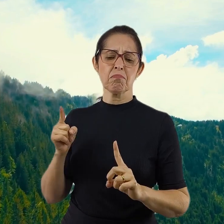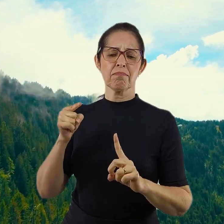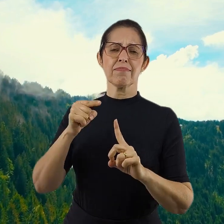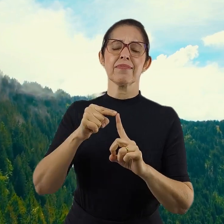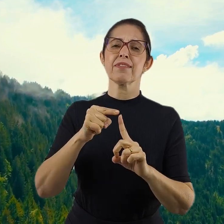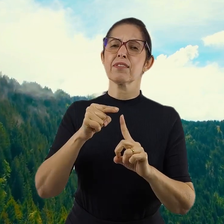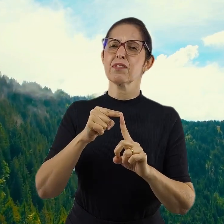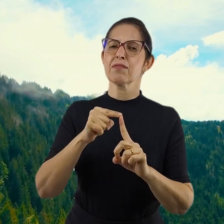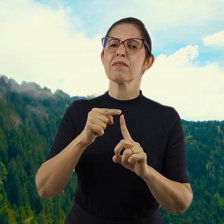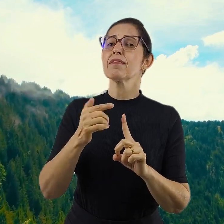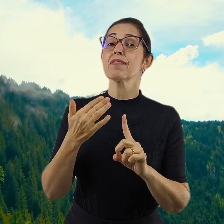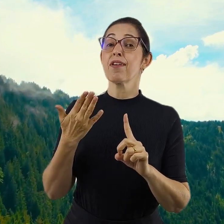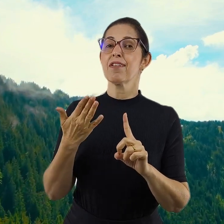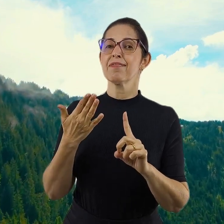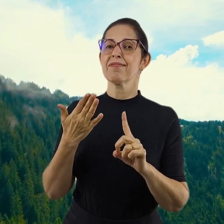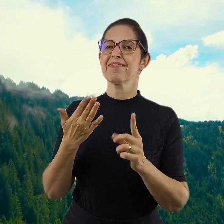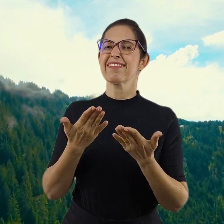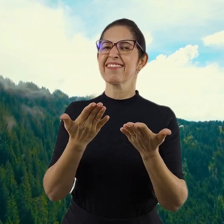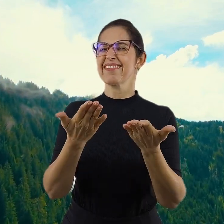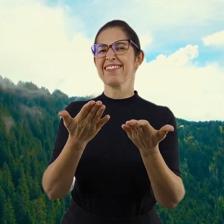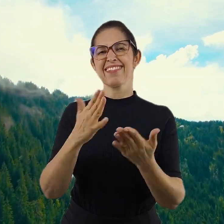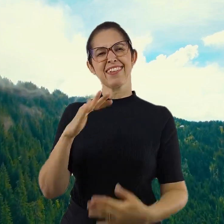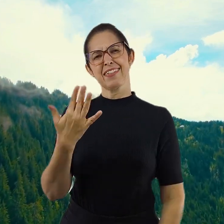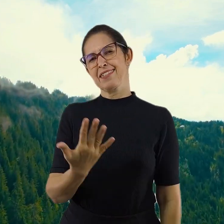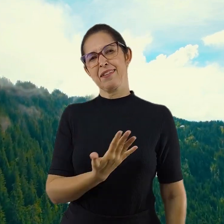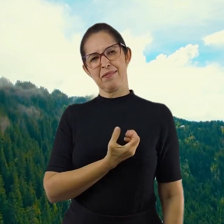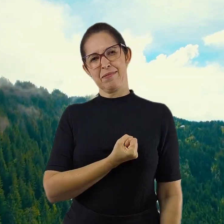propósito? A salvação do homem.